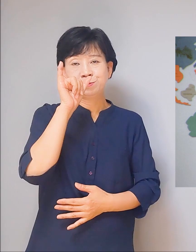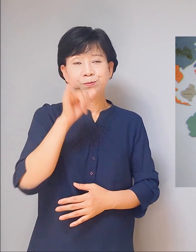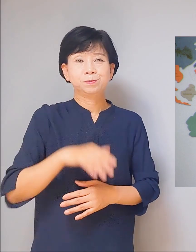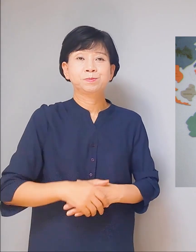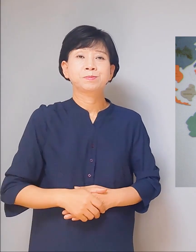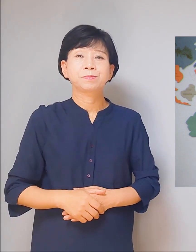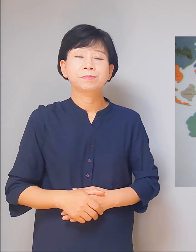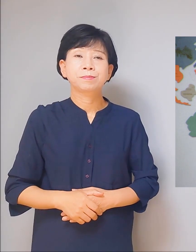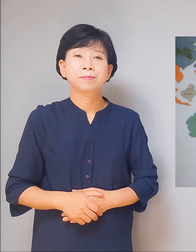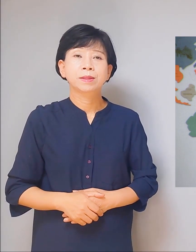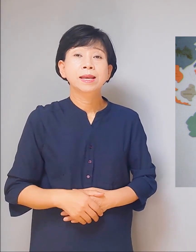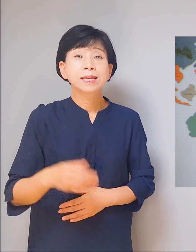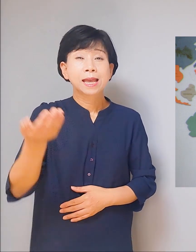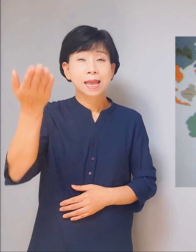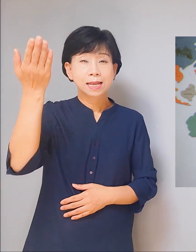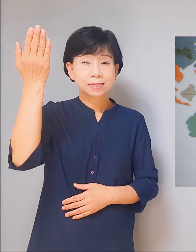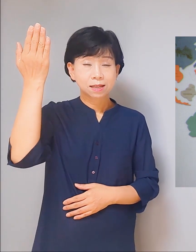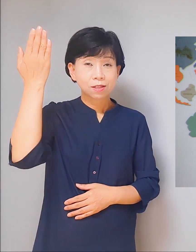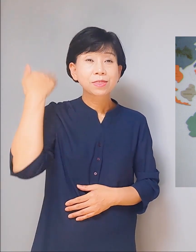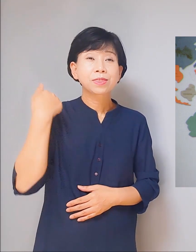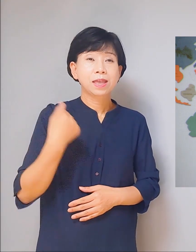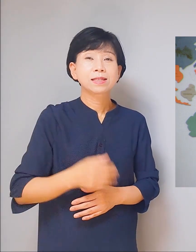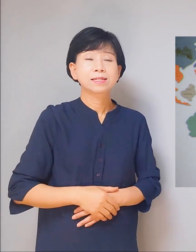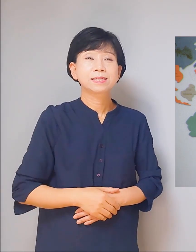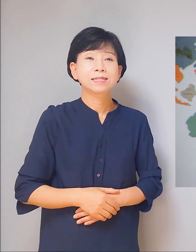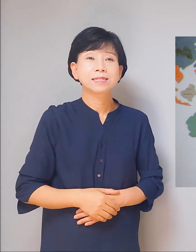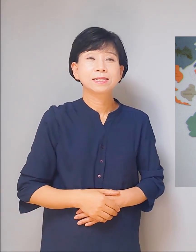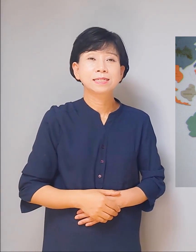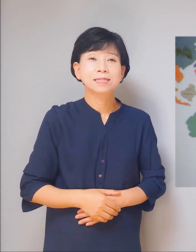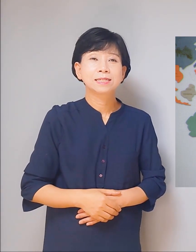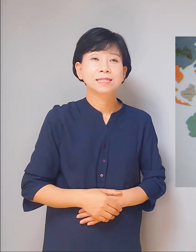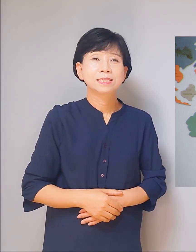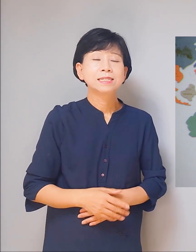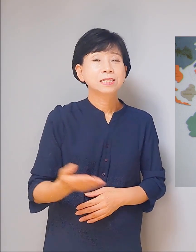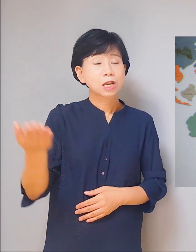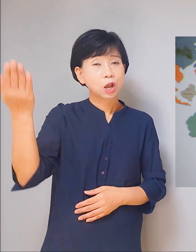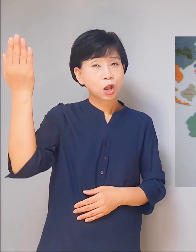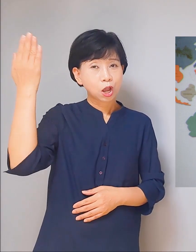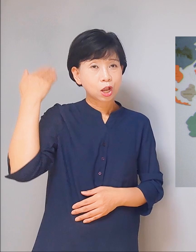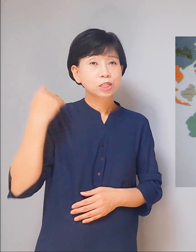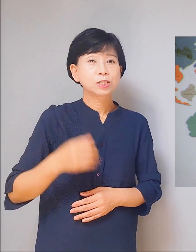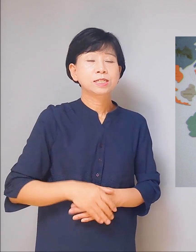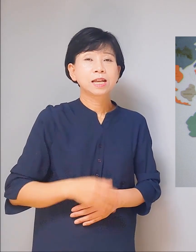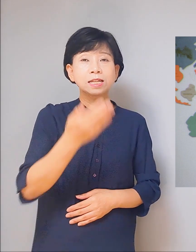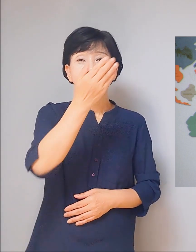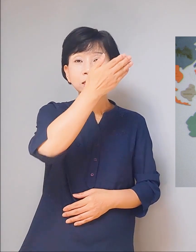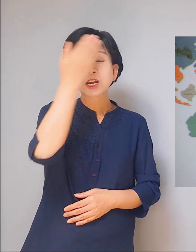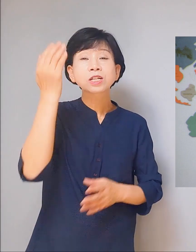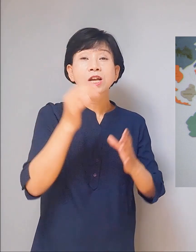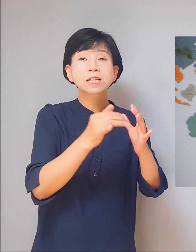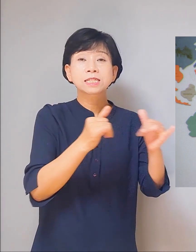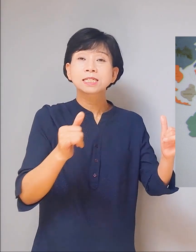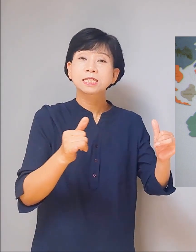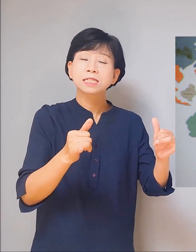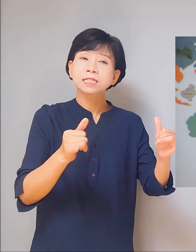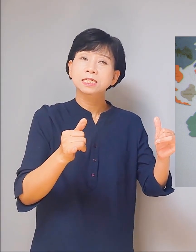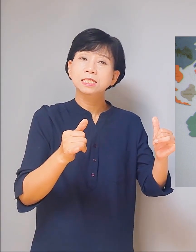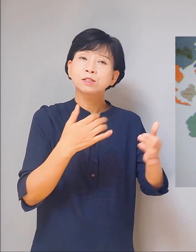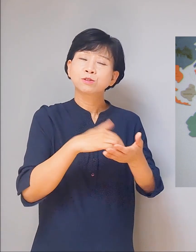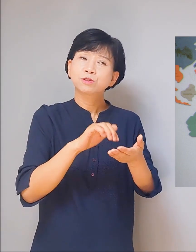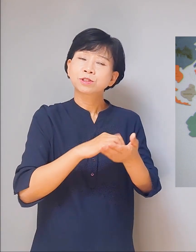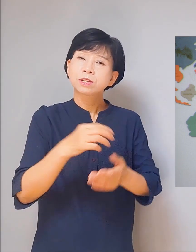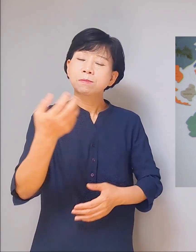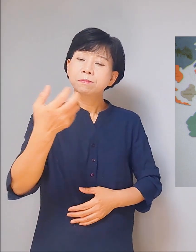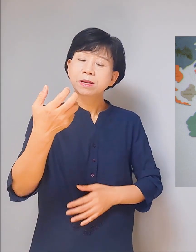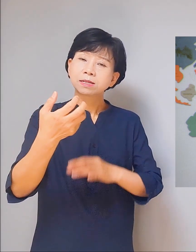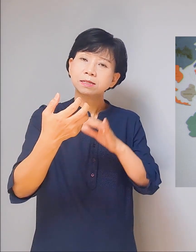우리 그 예전에 한번 교회에 있을 때 예전에는 거기 있을 때 그 청년들이 한번 한 80명, 100명